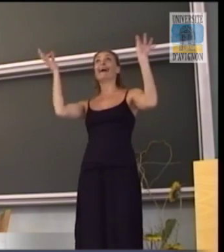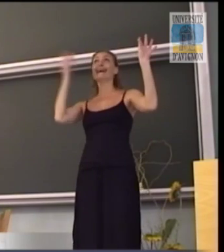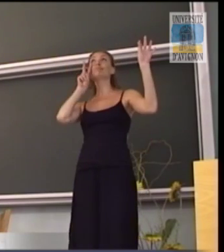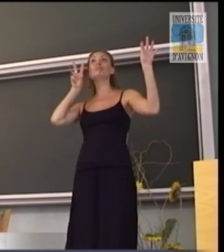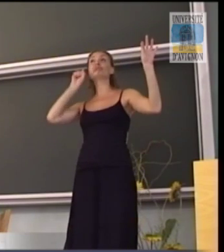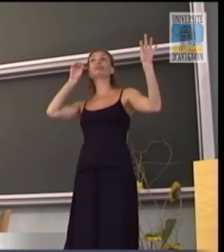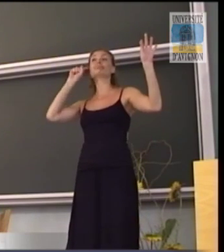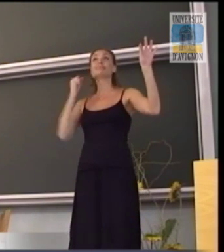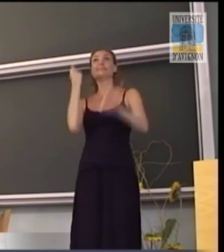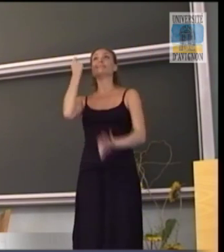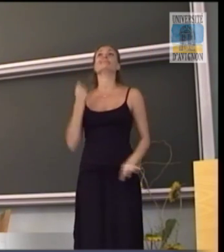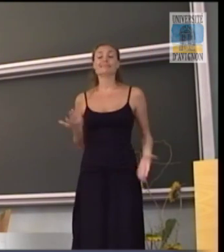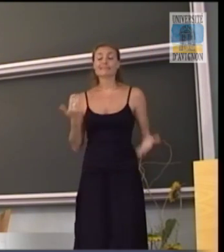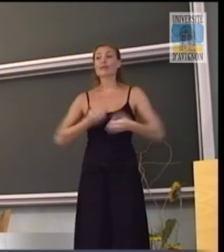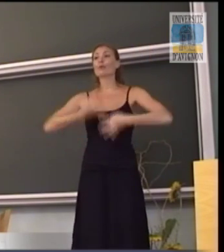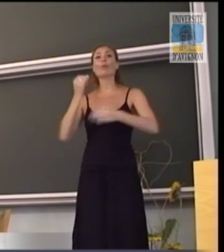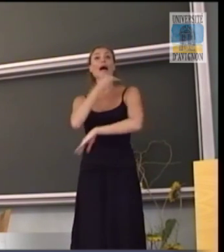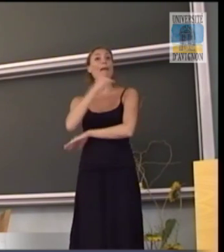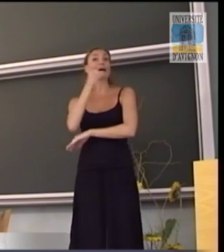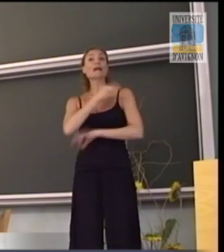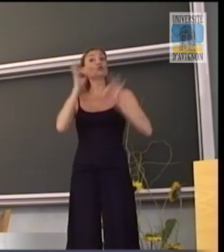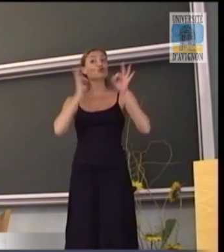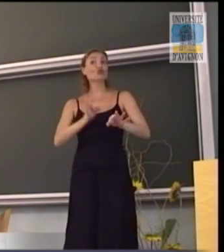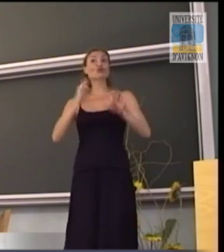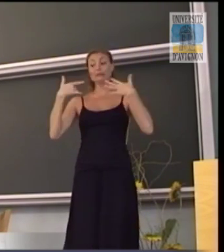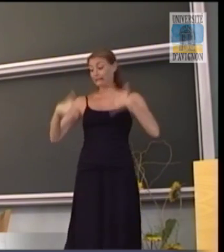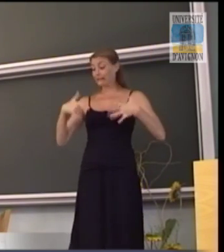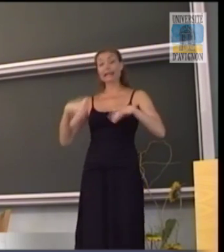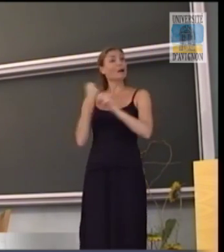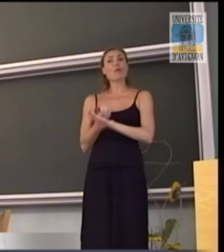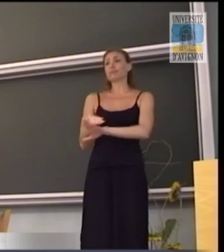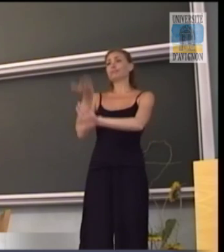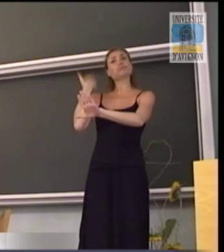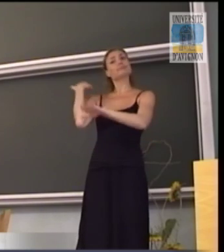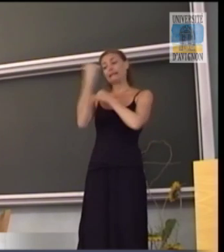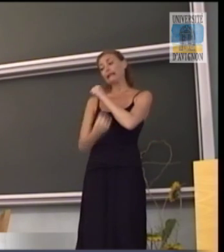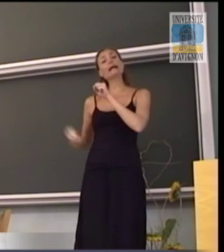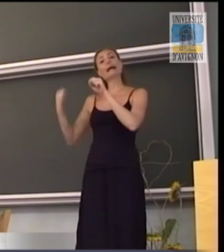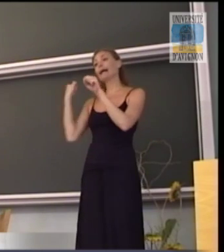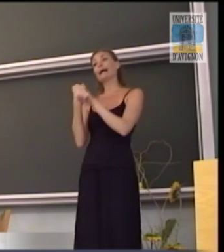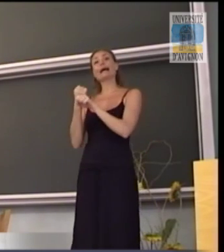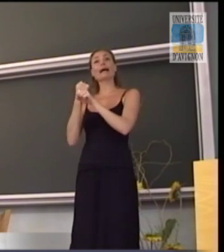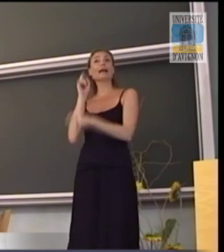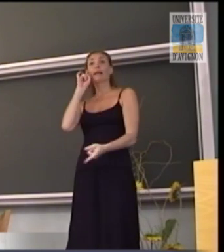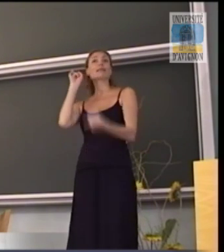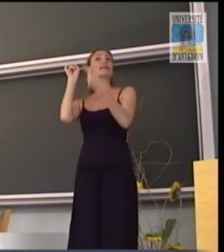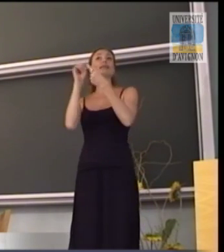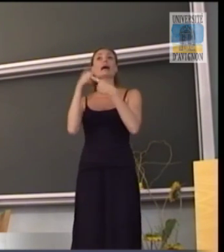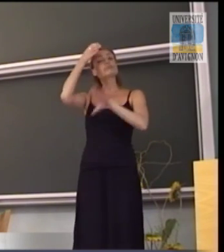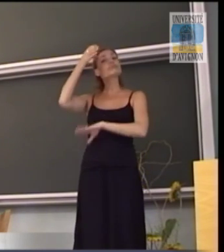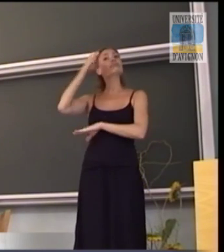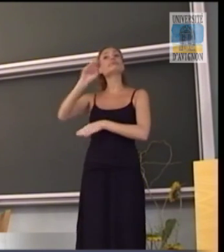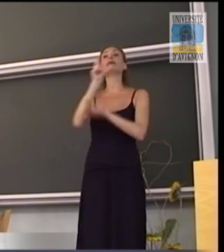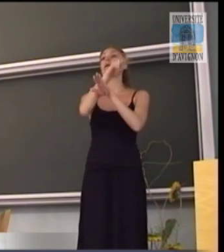trop vite. Et c'est exactement ce qui m'était arrivé il y a 17 ans, quand j'ai créé le concept des visiteurs du noir, puisqu'un directeur de